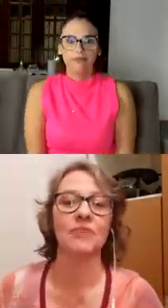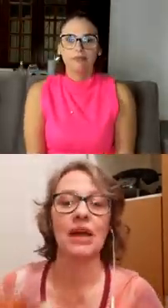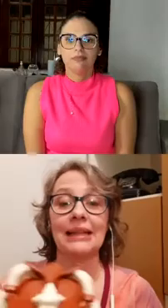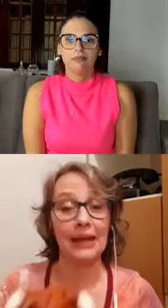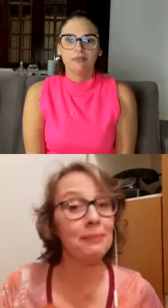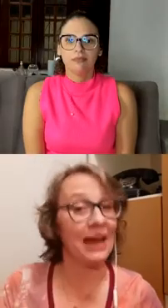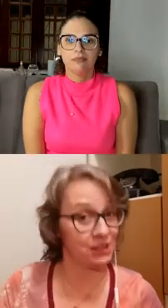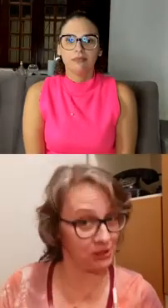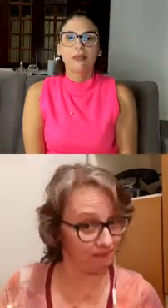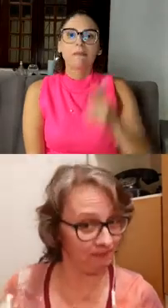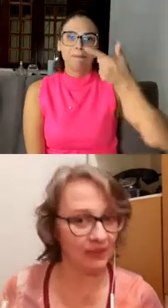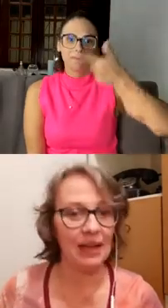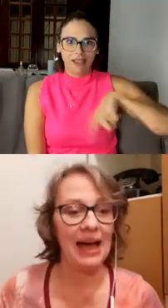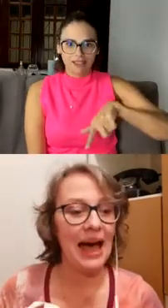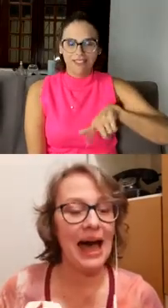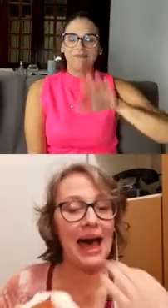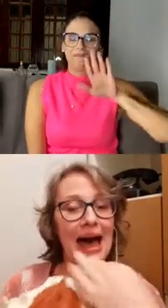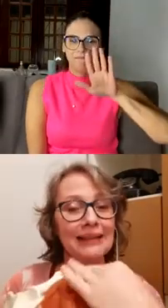Tem mais.